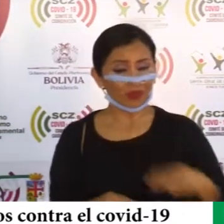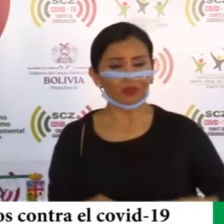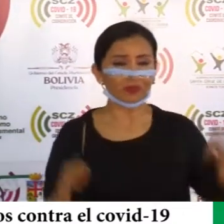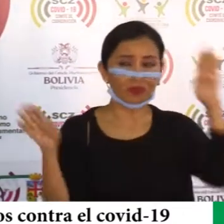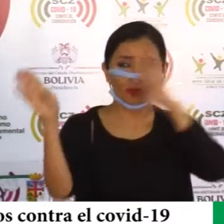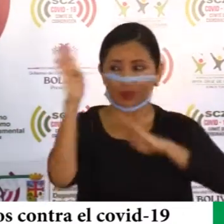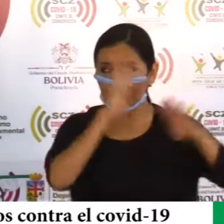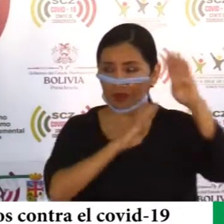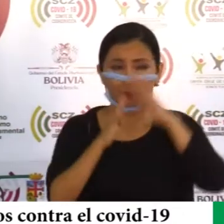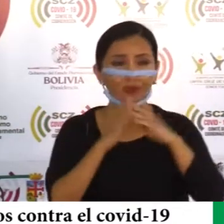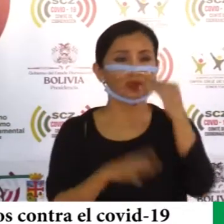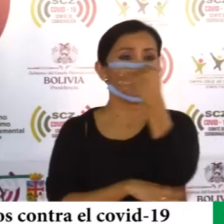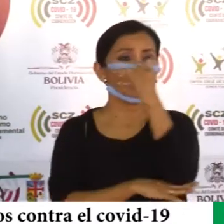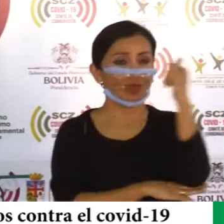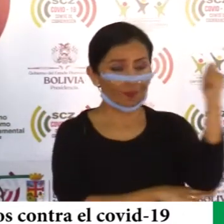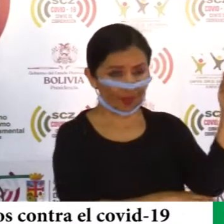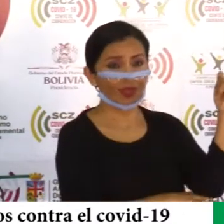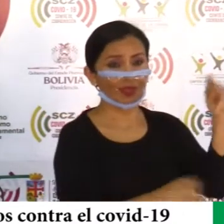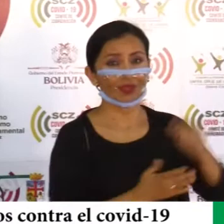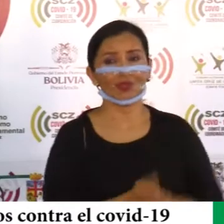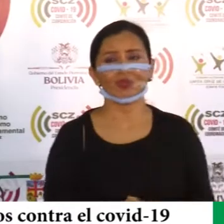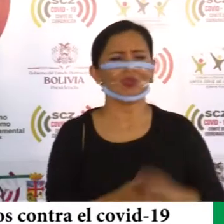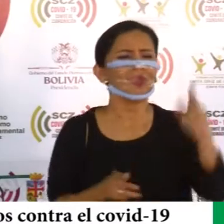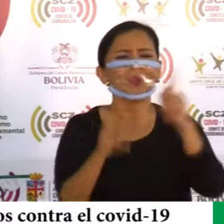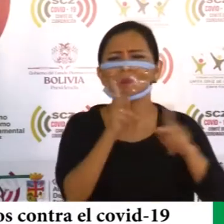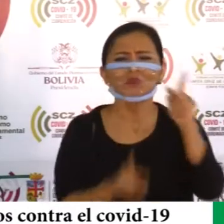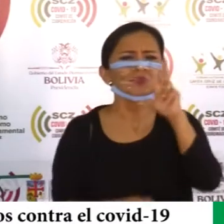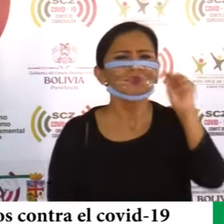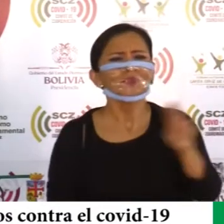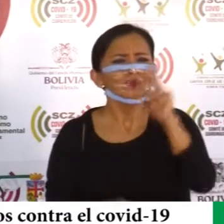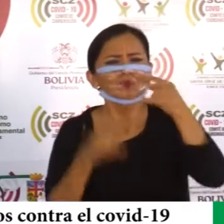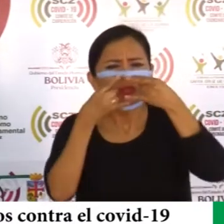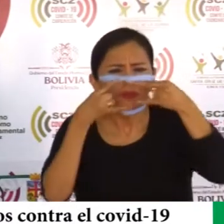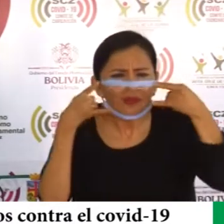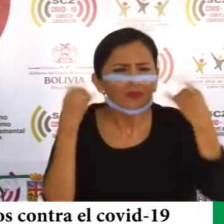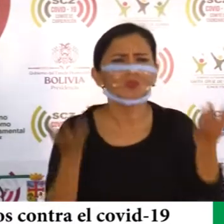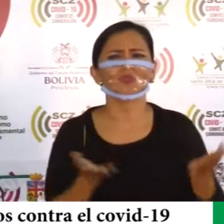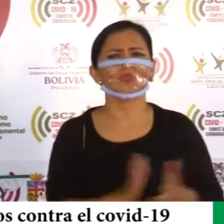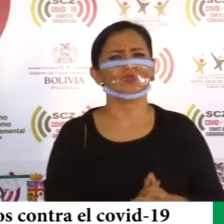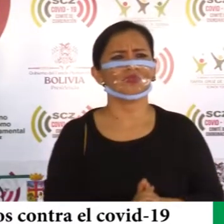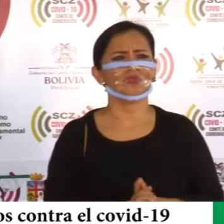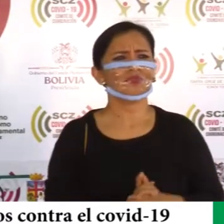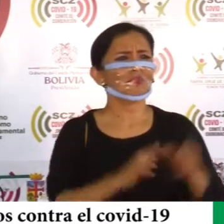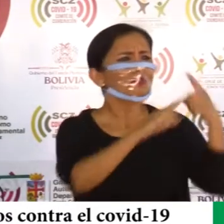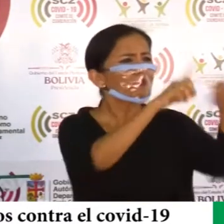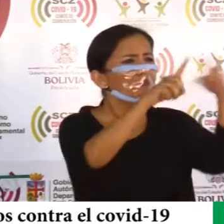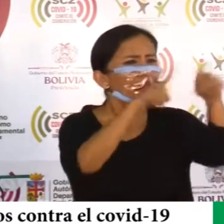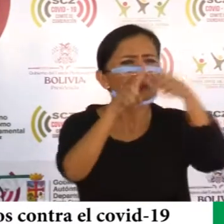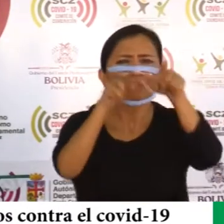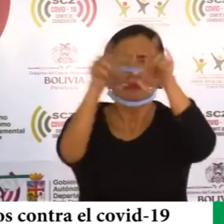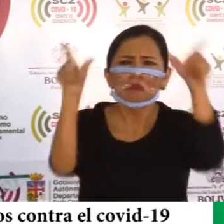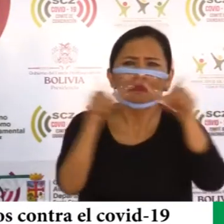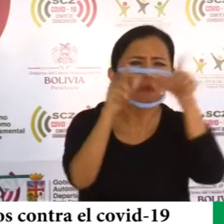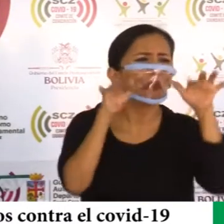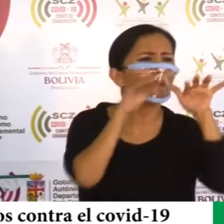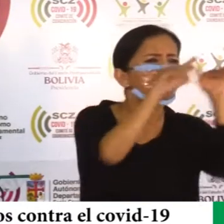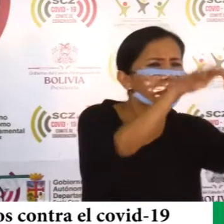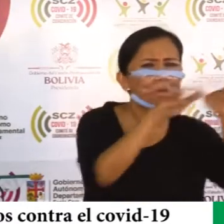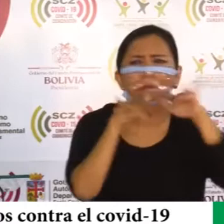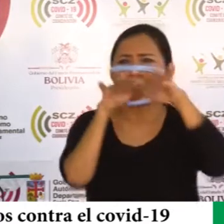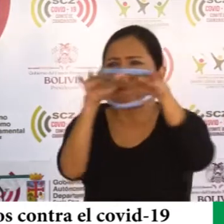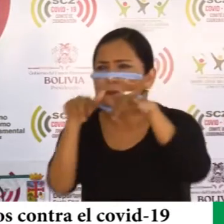preocupante es el de Yapacaní. La gente no utiliza barbijo, está en lugares, diferentes lugares de